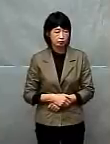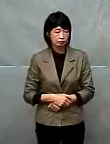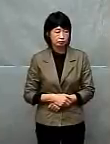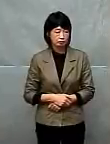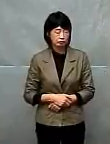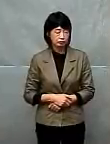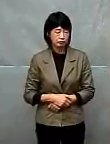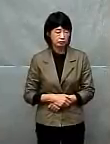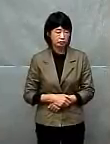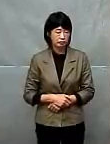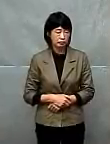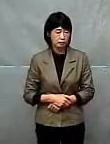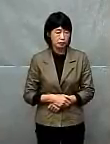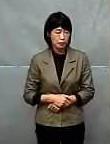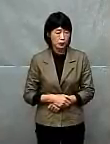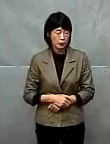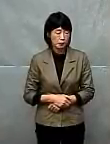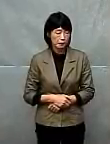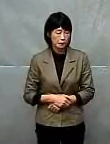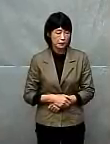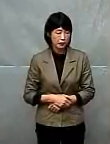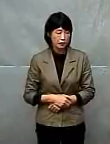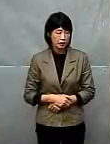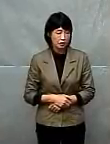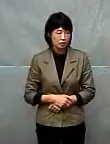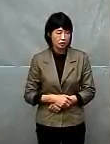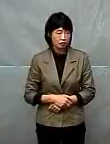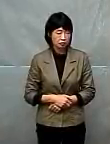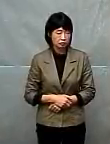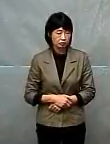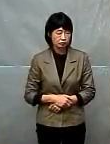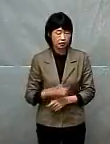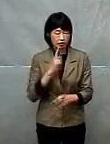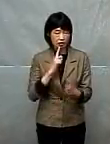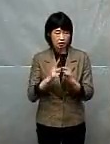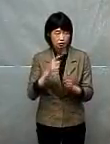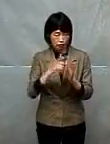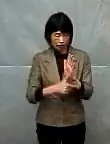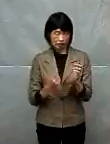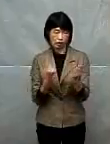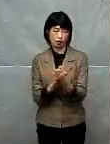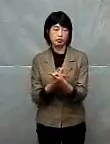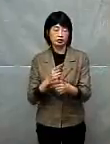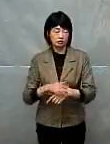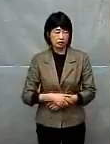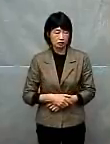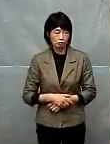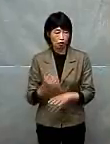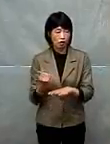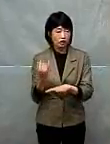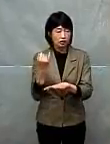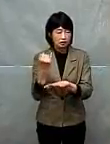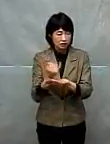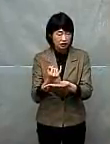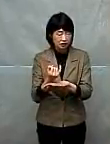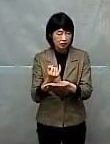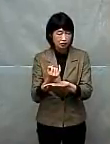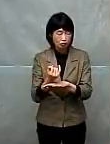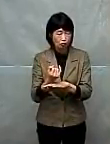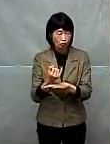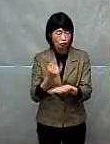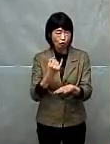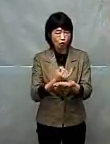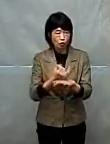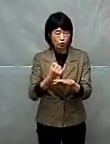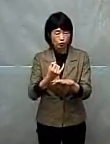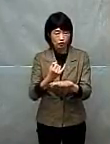河北新報の宮崎と申します。よろしくお願いします。 はい、 ちょっとまた話題変わってなんですけども、 はい、 知事の退職金の件についてちょっとお伺いしたいん